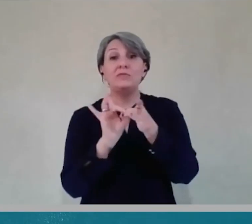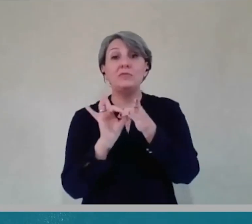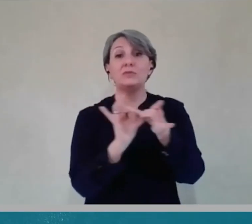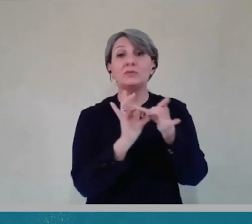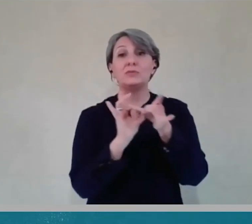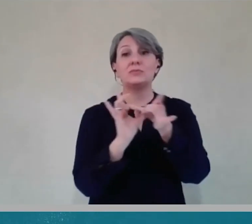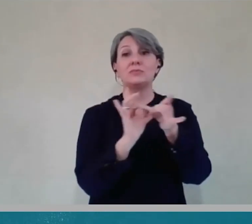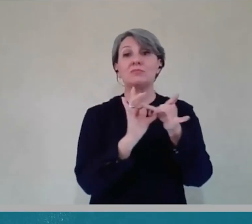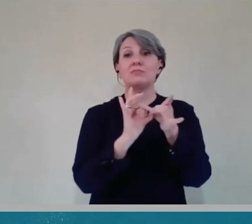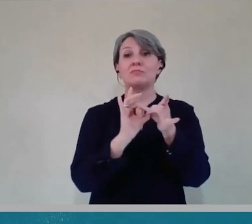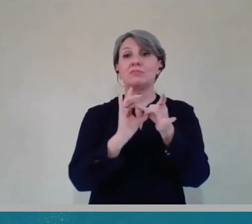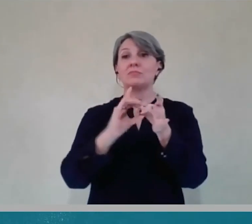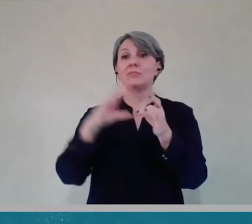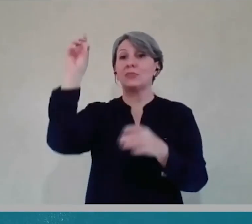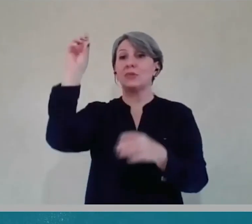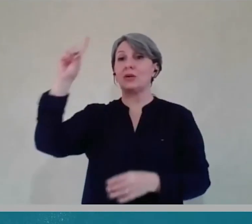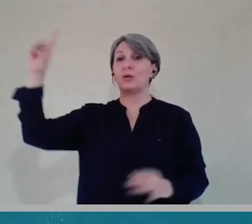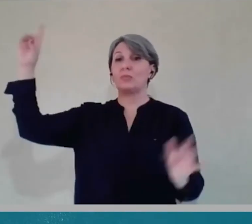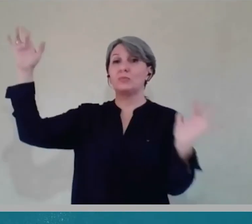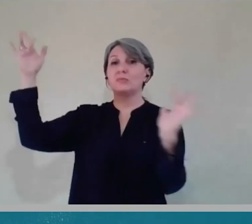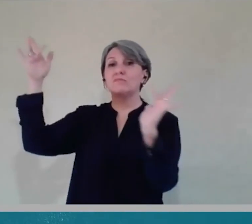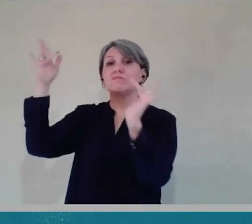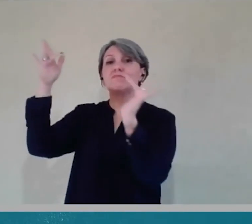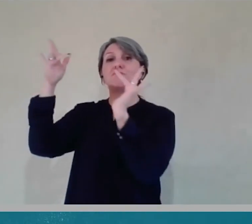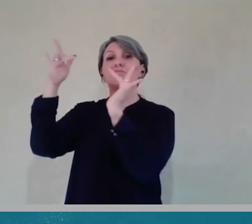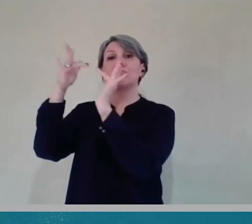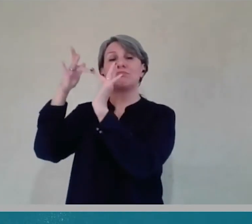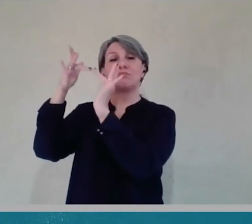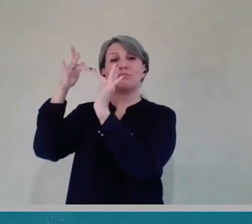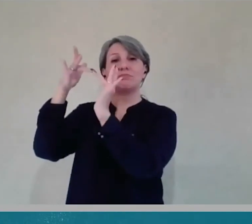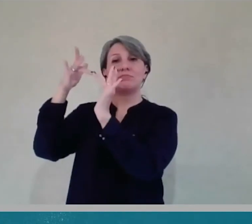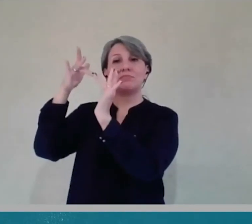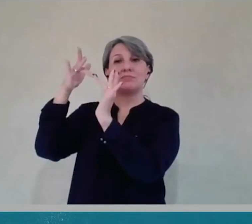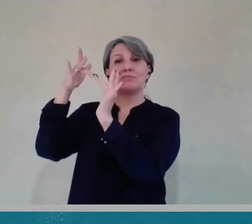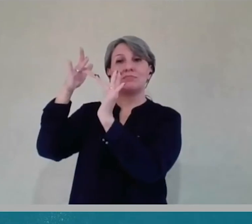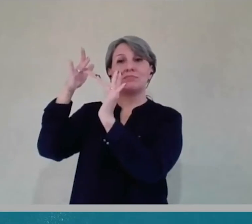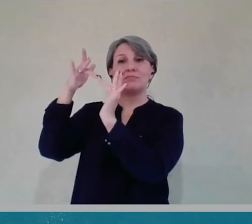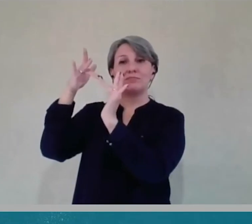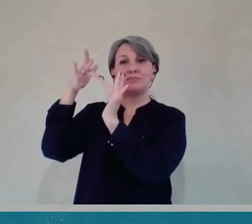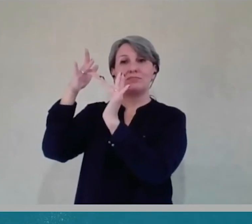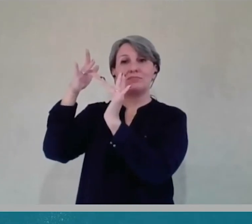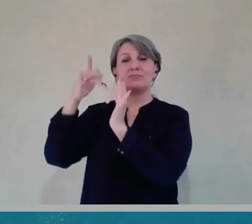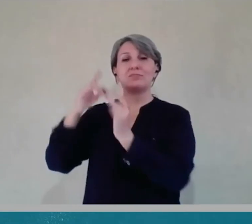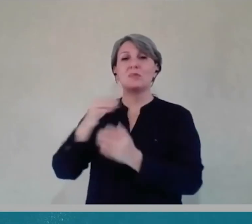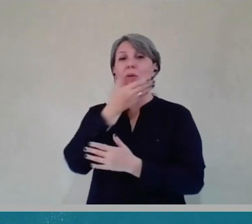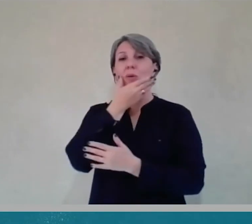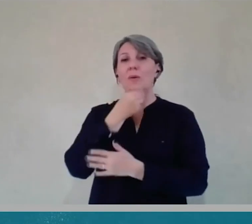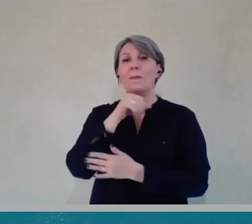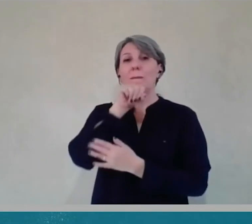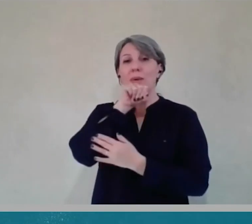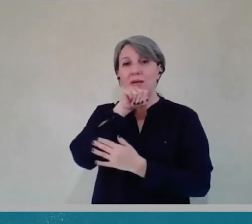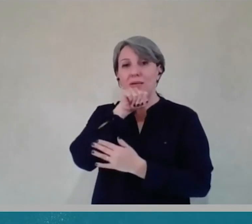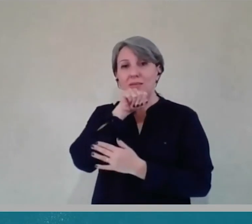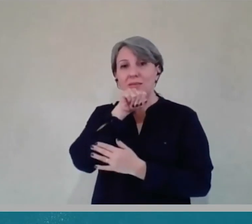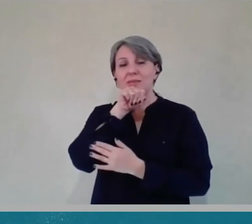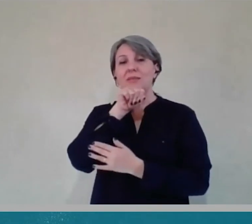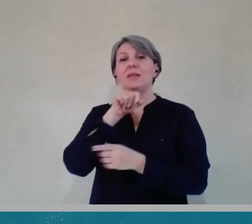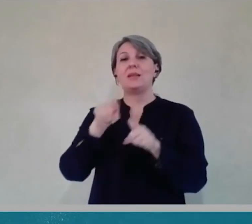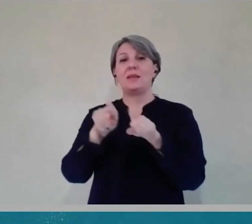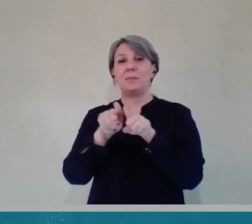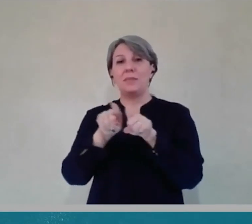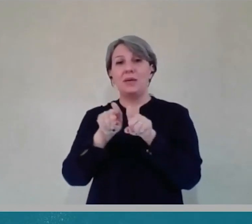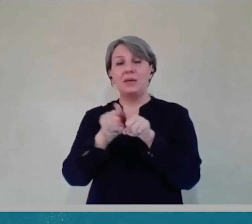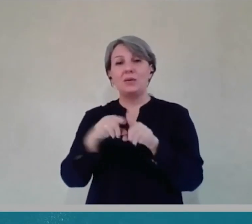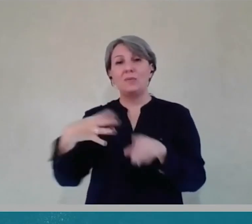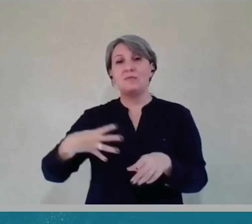conecta a igreja com quem? Com o Pai e com o Filho. Vocês